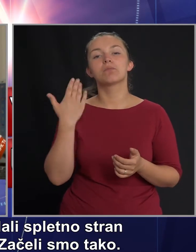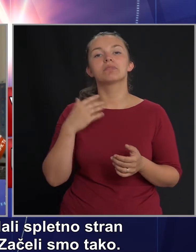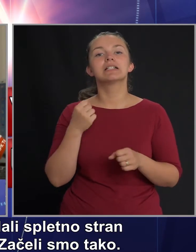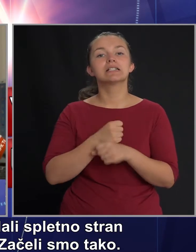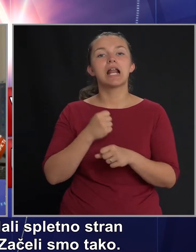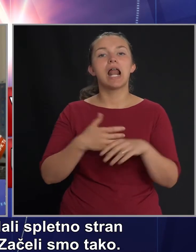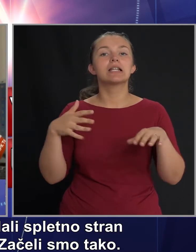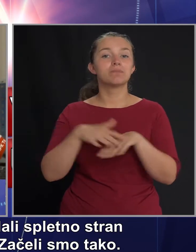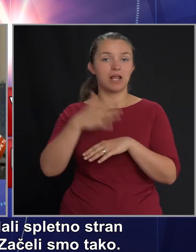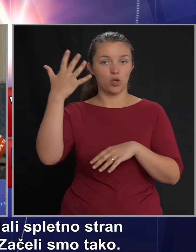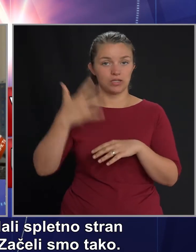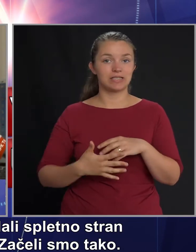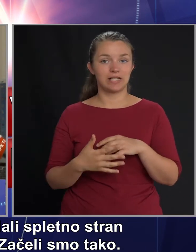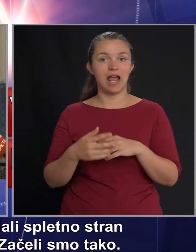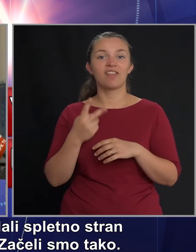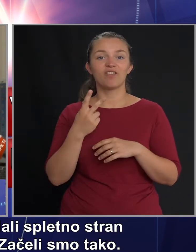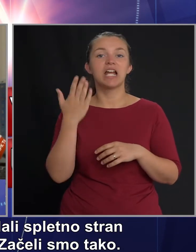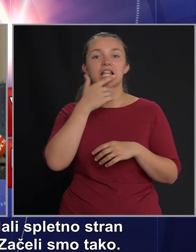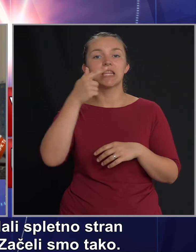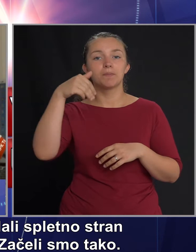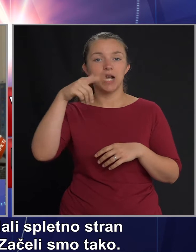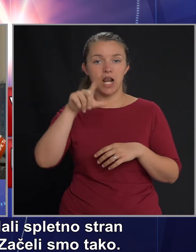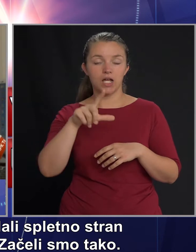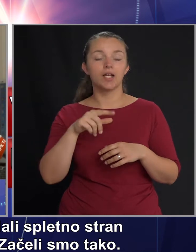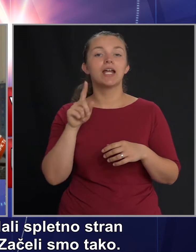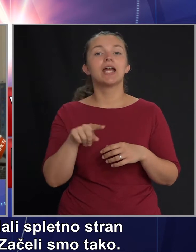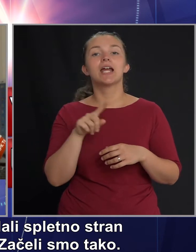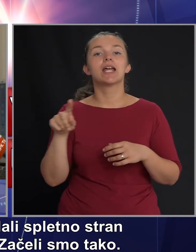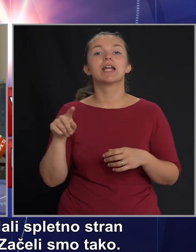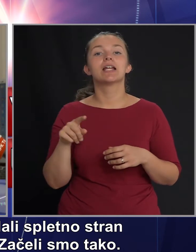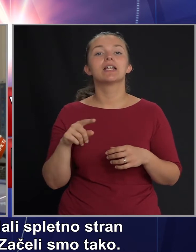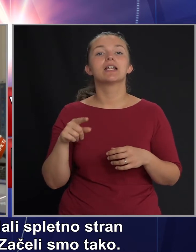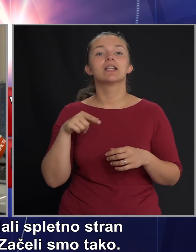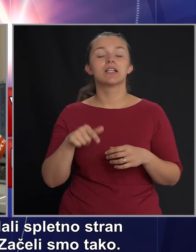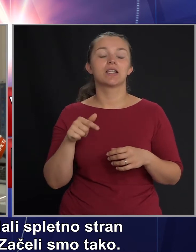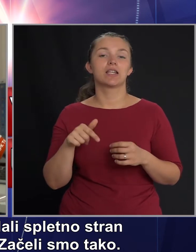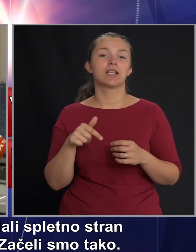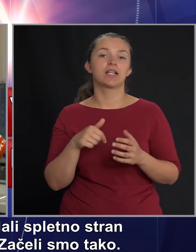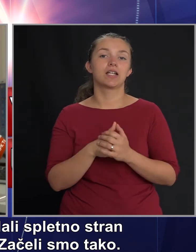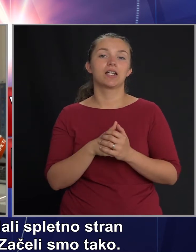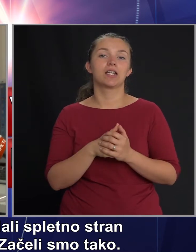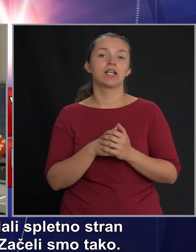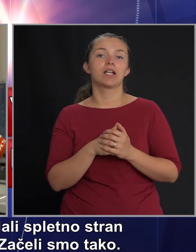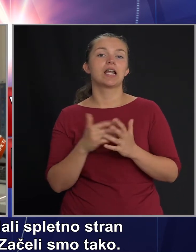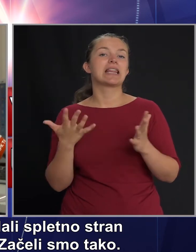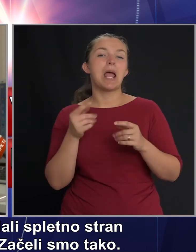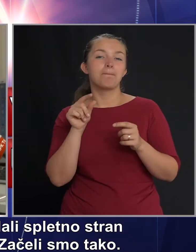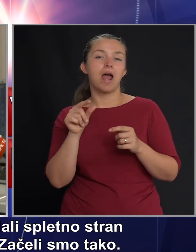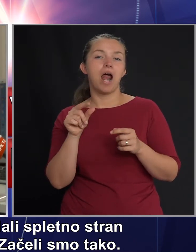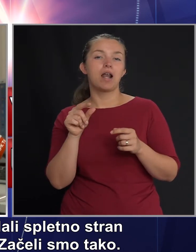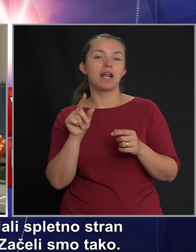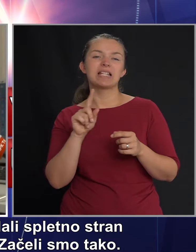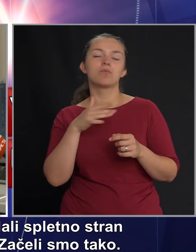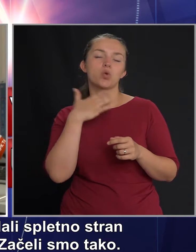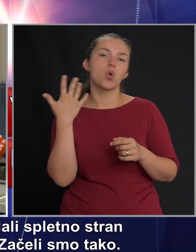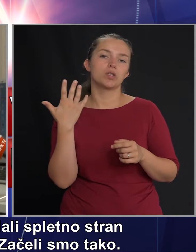bi izdelali spletno stran, pač, v HTML-ju. In pač CSS smo tudi nekaj